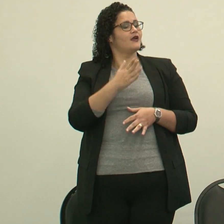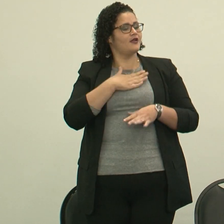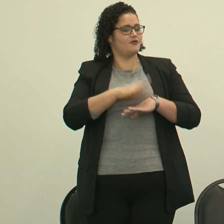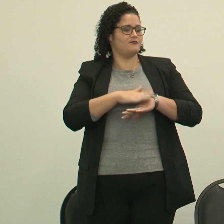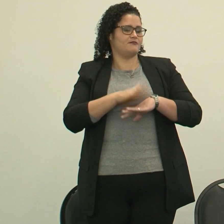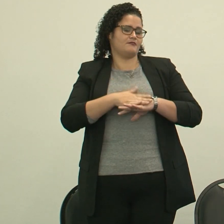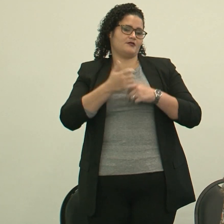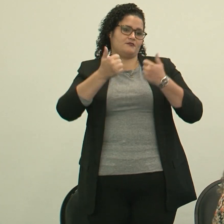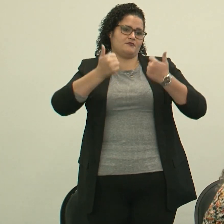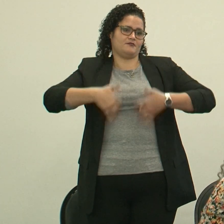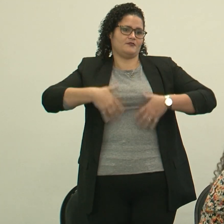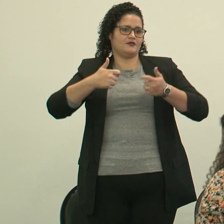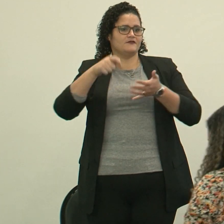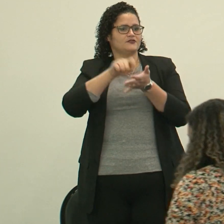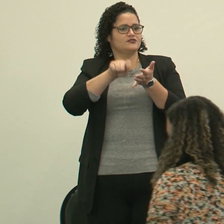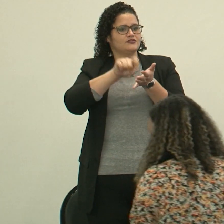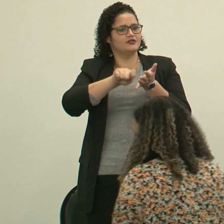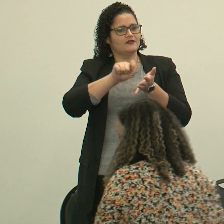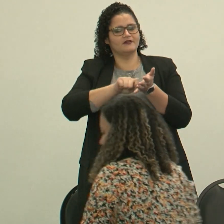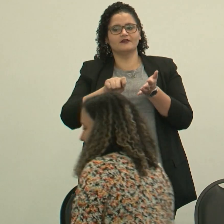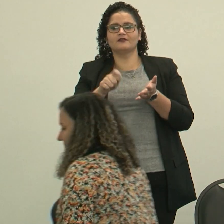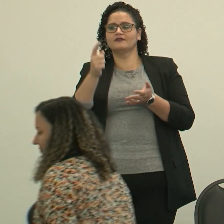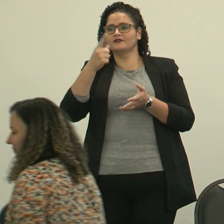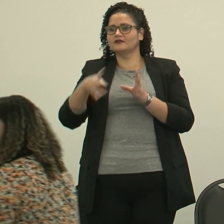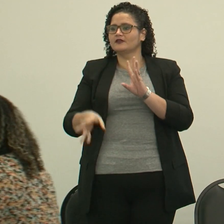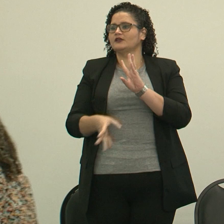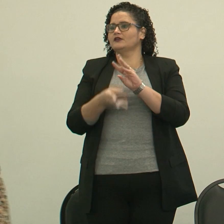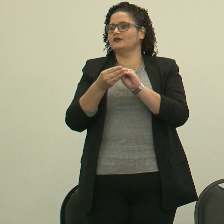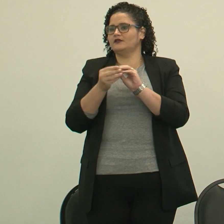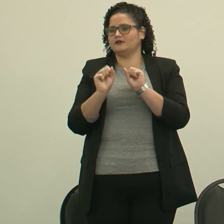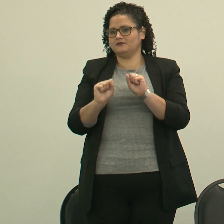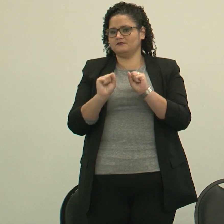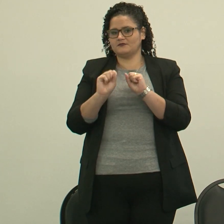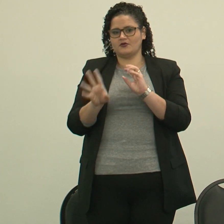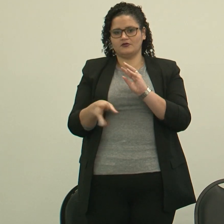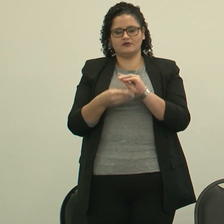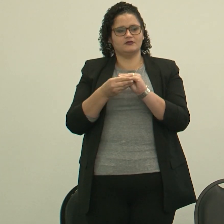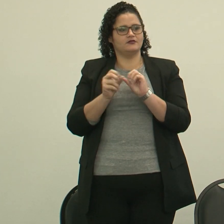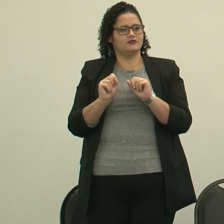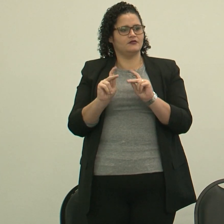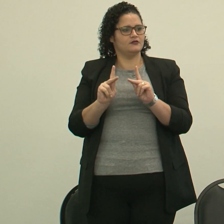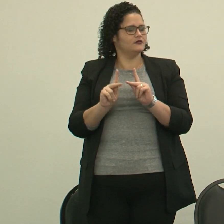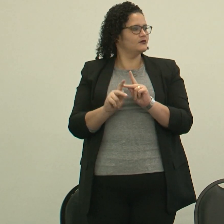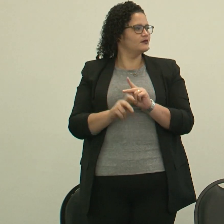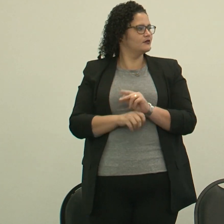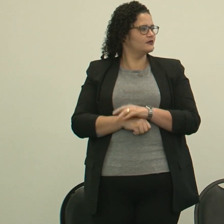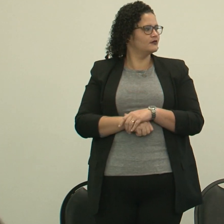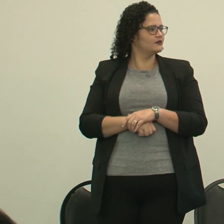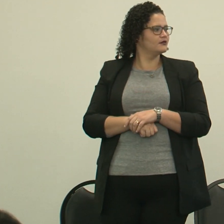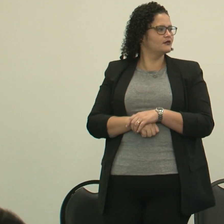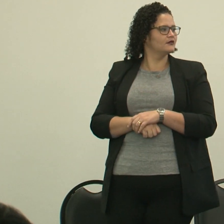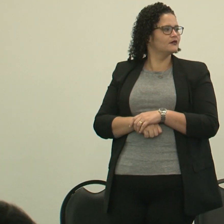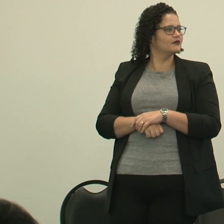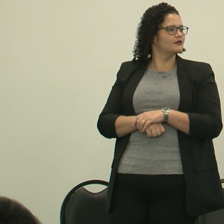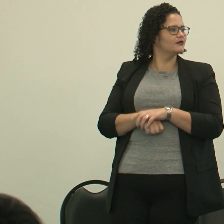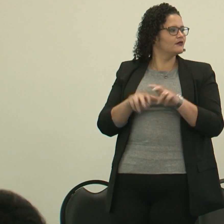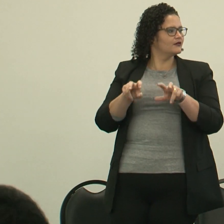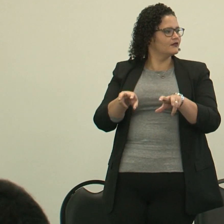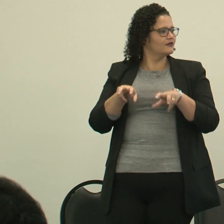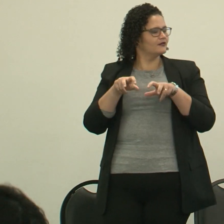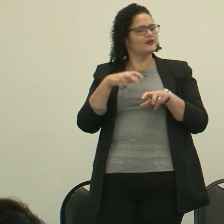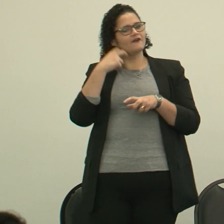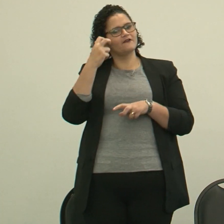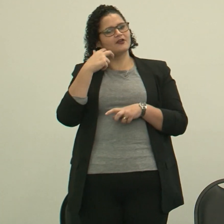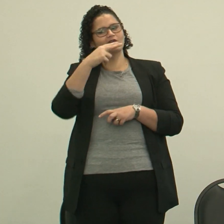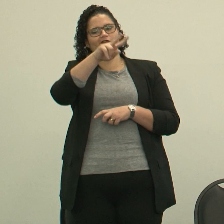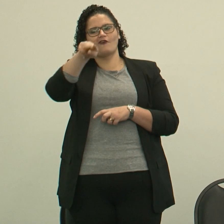eu falo o que vocês escreveram e aí vocês tiverem que acrescentar alguma coisa, vocês acrescentam e eu falo daqui. Porque eu sei que quando a gente está sentado aí, a gente tem maior